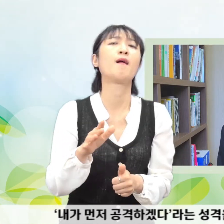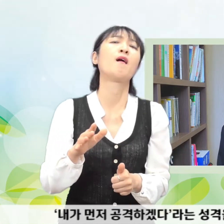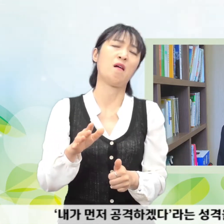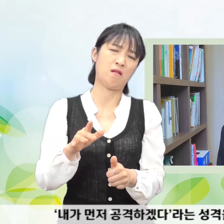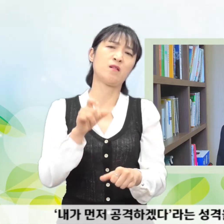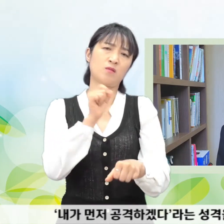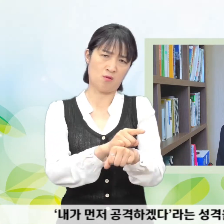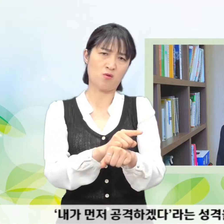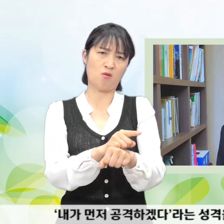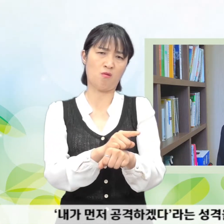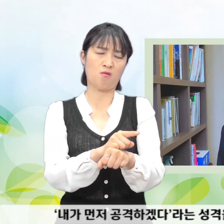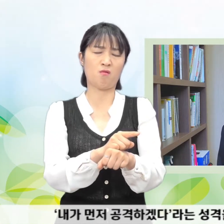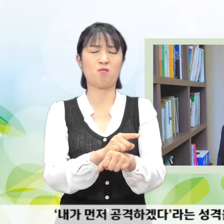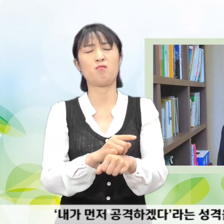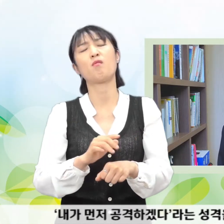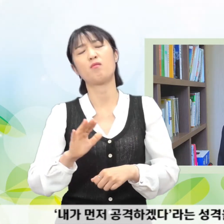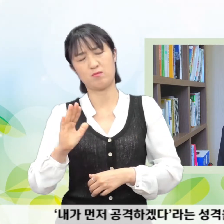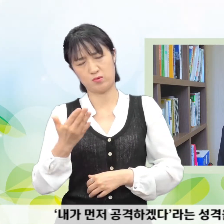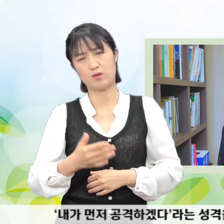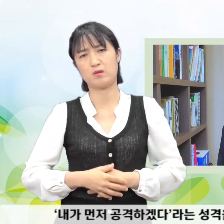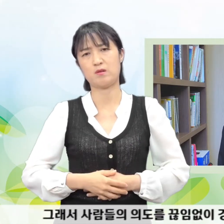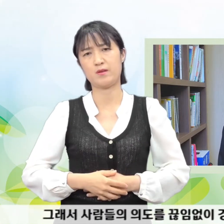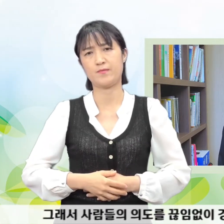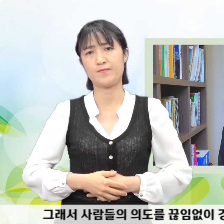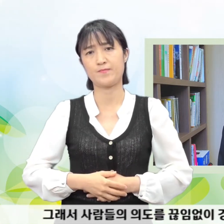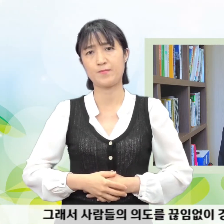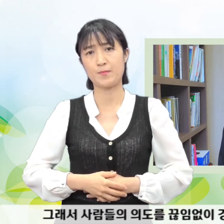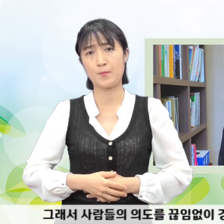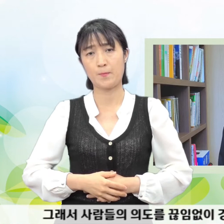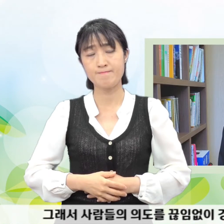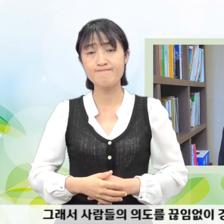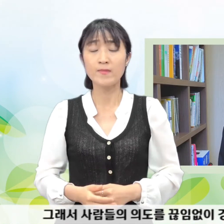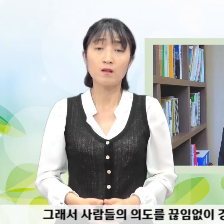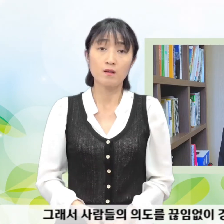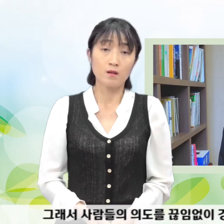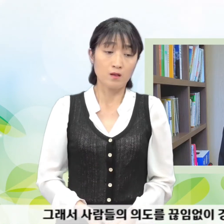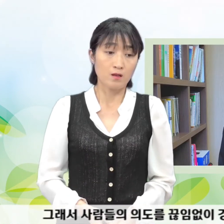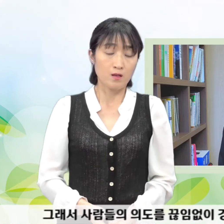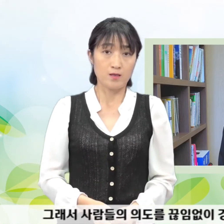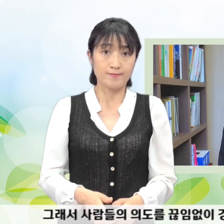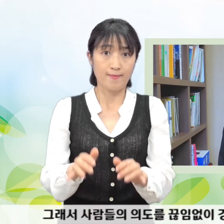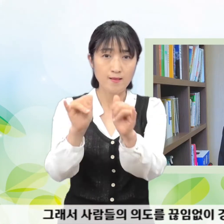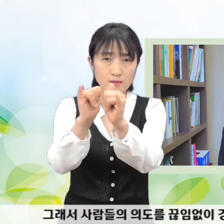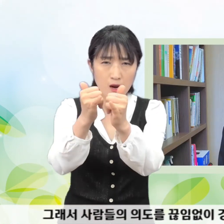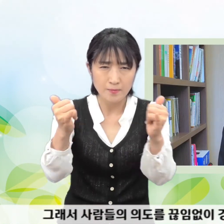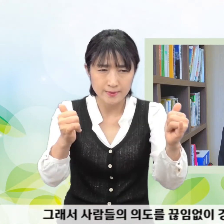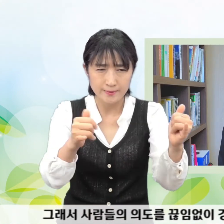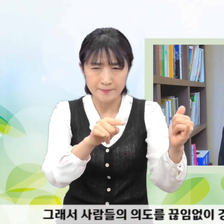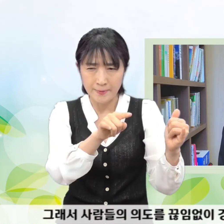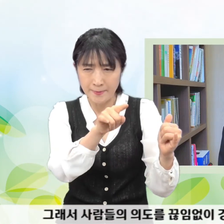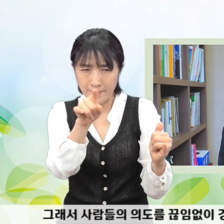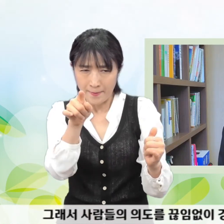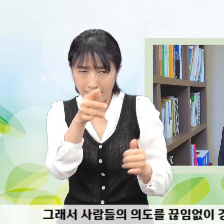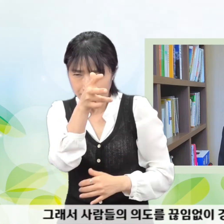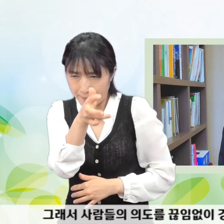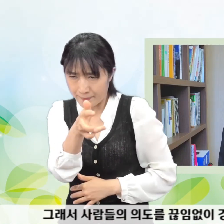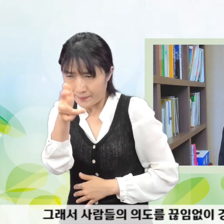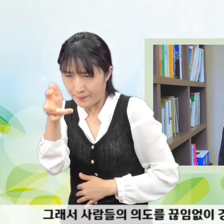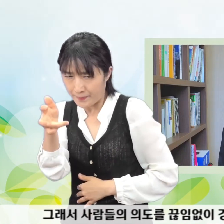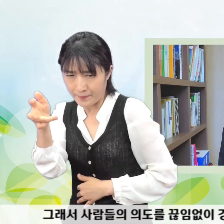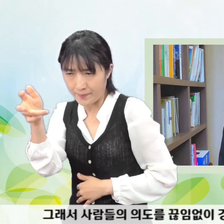성격 구조를 이제 형성을 하게 됩니다. 그래서 사람들의 의도를 끊임없이 경계,